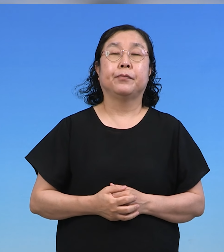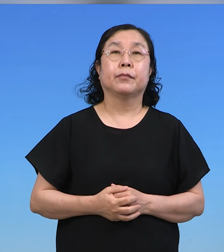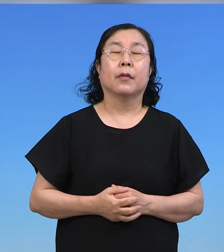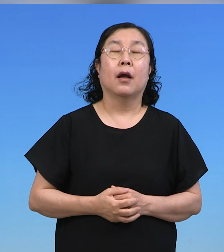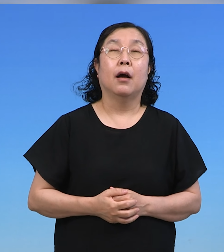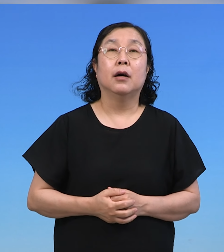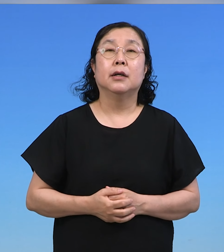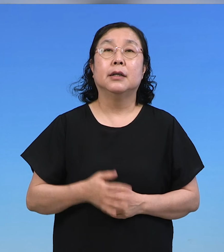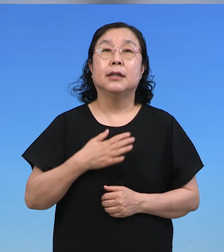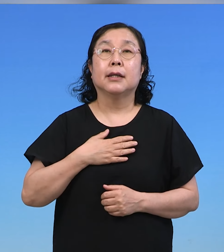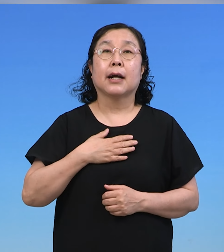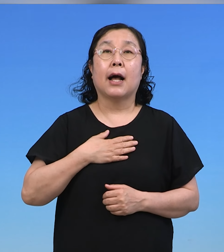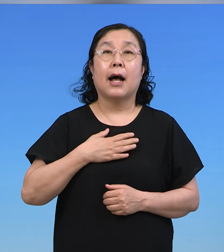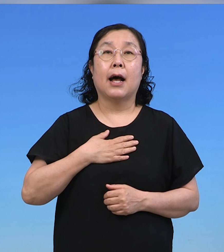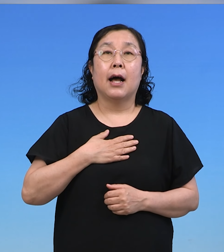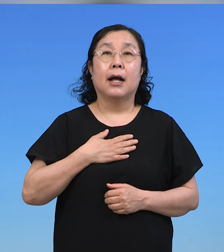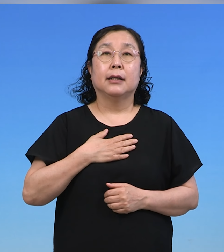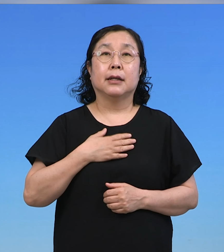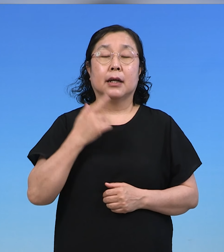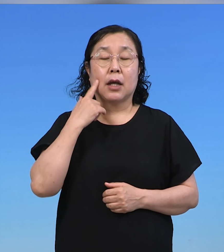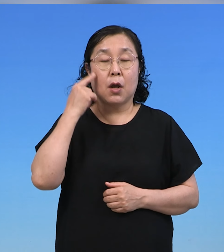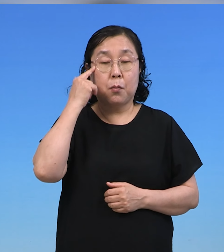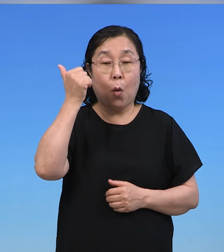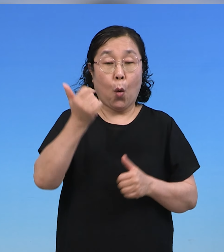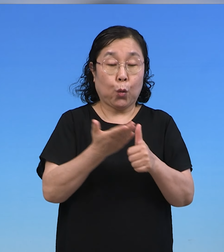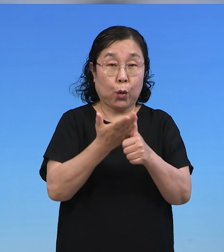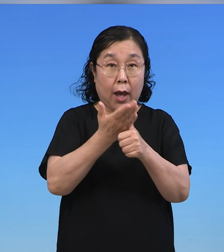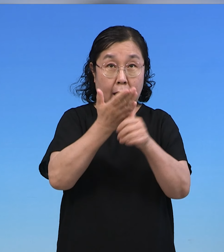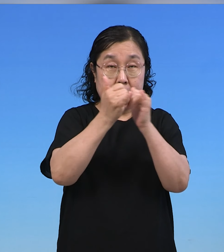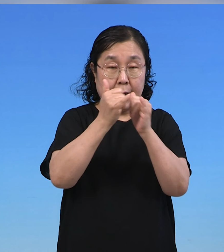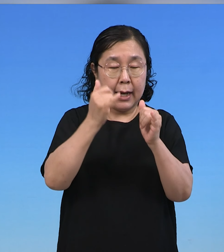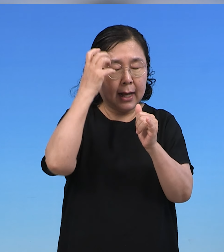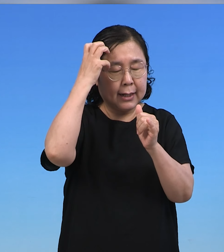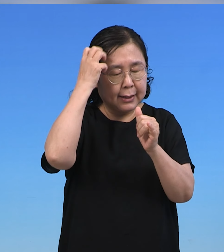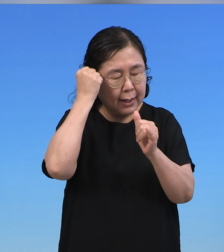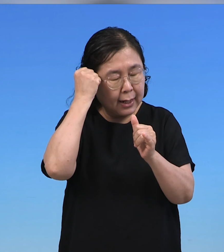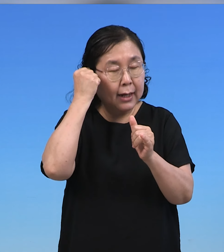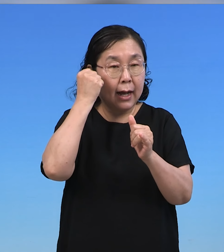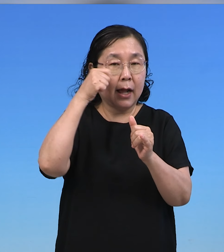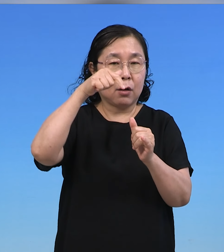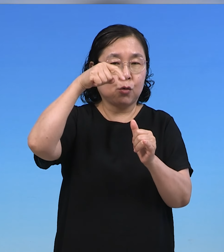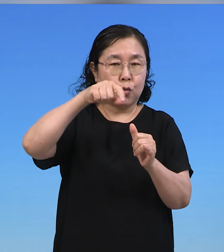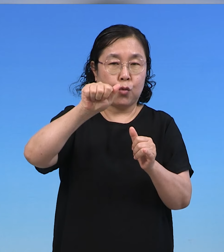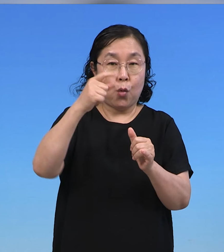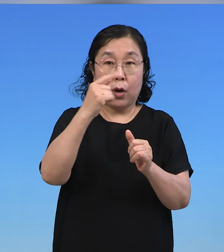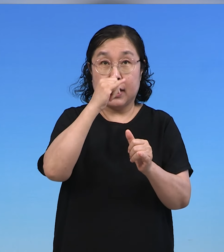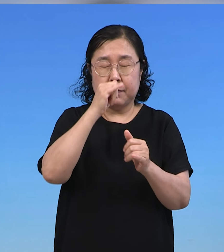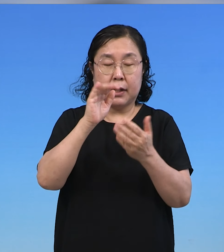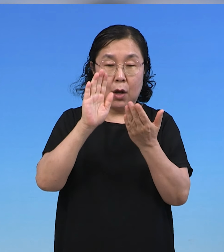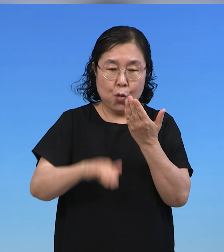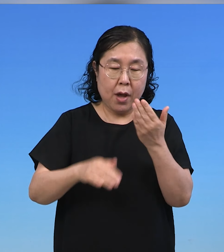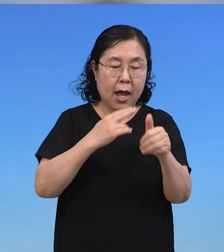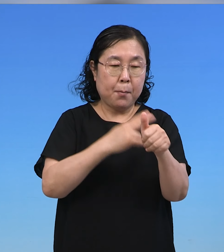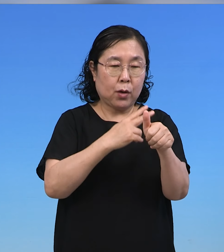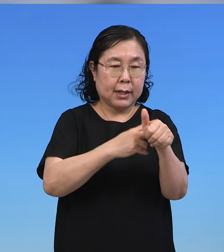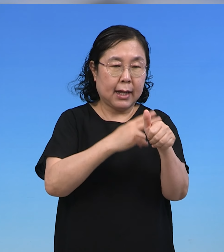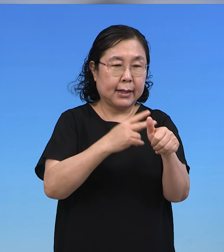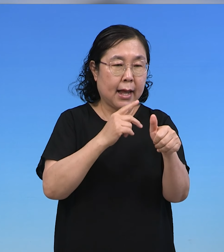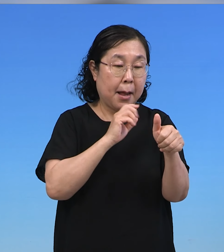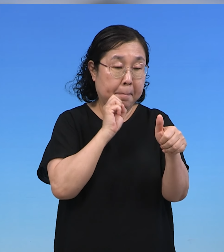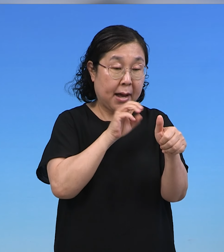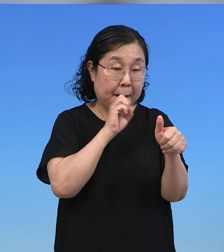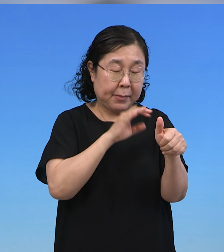제 개인적으로 이제 저 같은 목회자가 외쳐야 되는 구호가 있다는 건 다 아시잖아요. 후배 목사님들에게 저는 종종 이 이야기합니다. 우리가